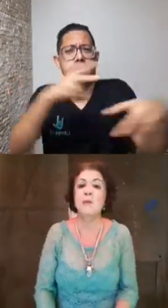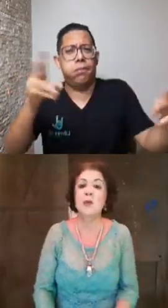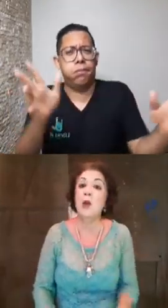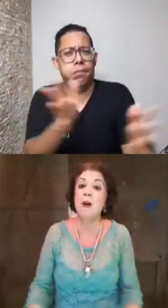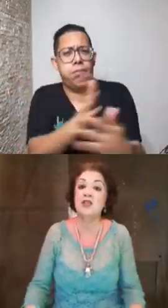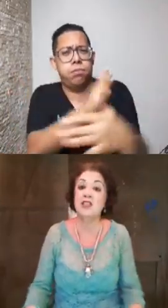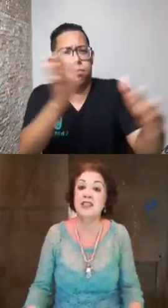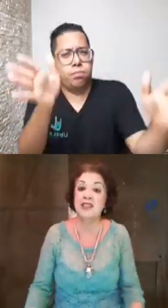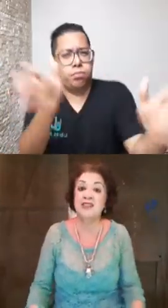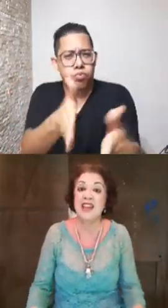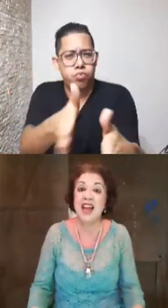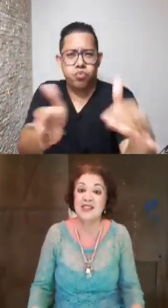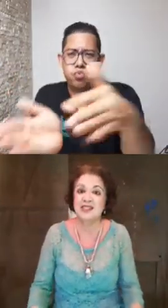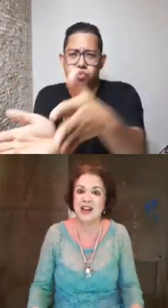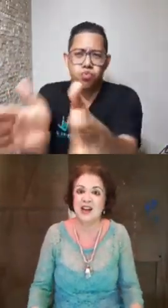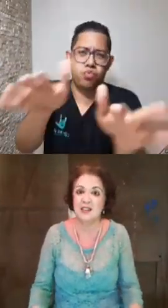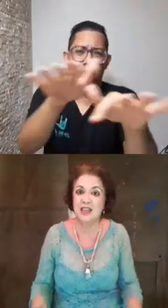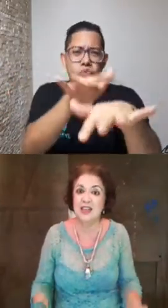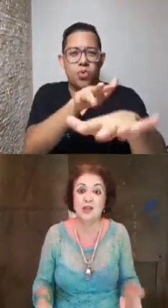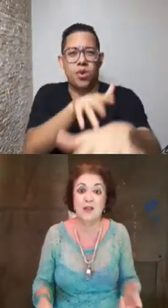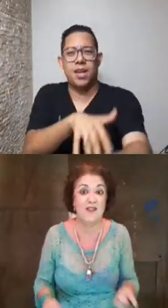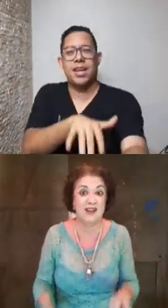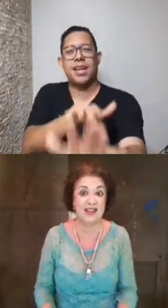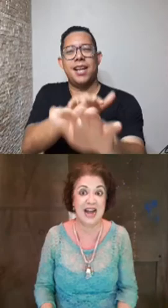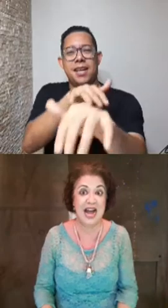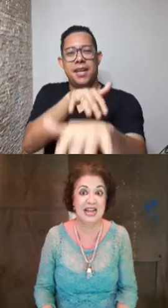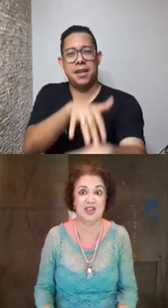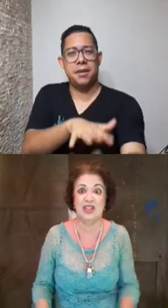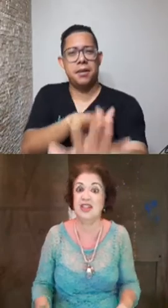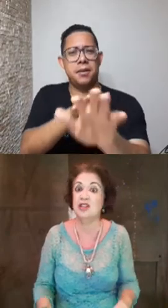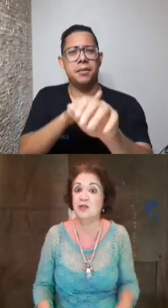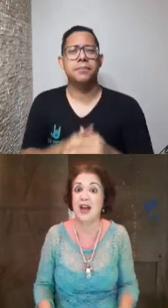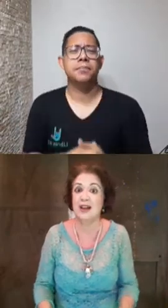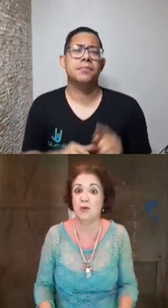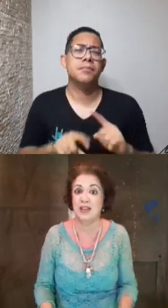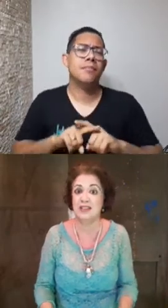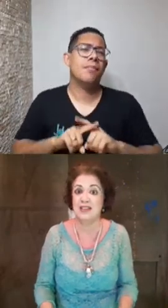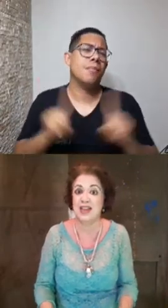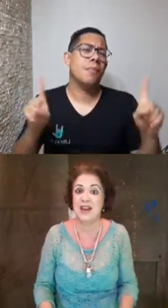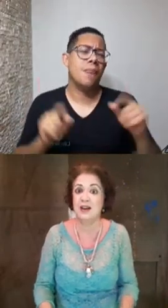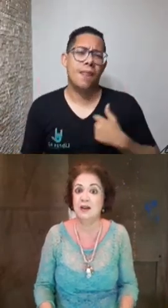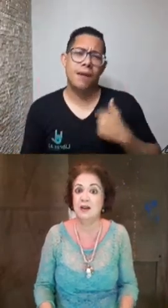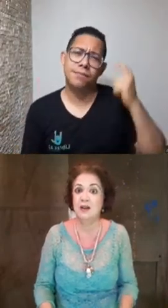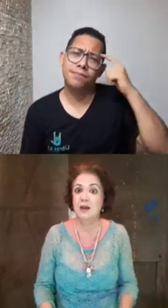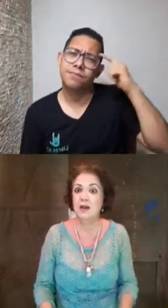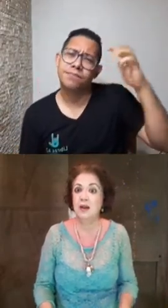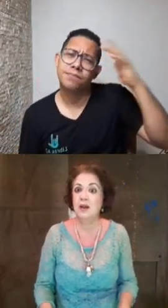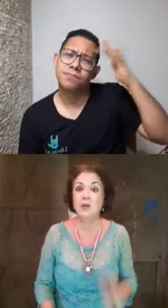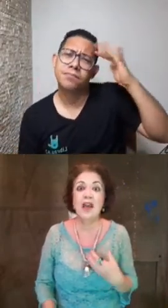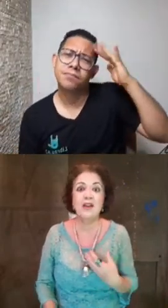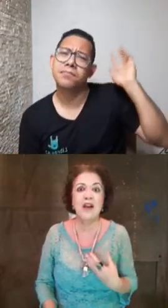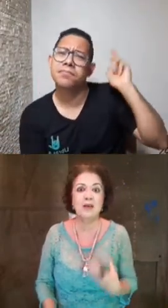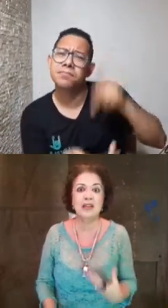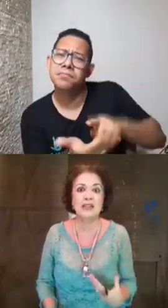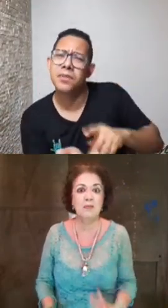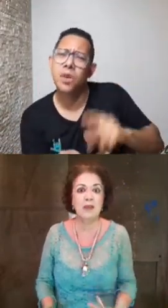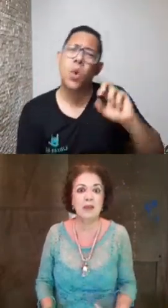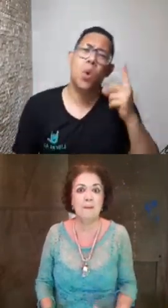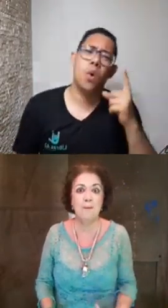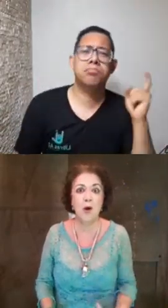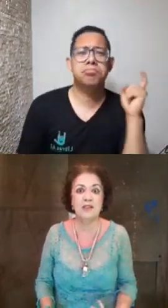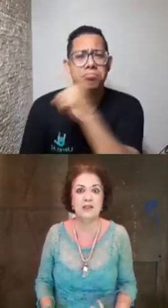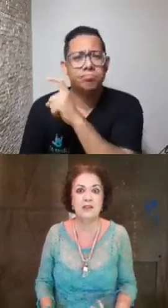Mas como que eu posso ter certeza que isso é verdade, que isso vai acontecer? O que é que vai acontecer